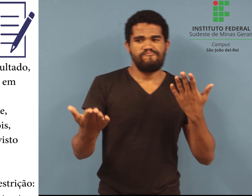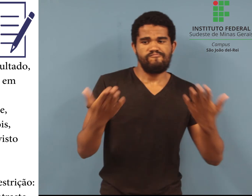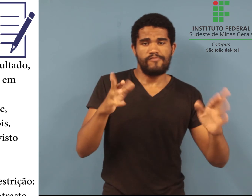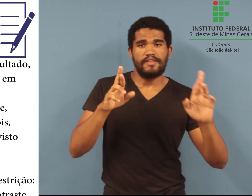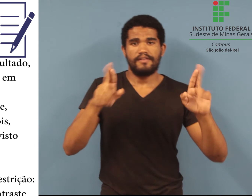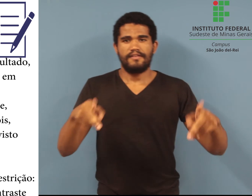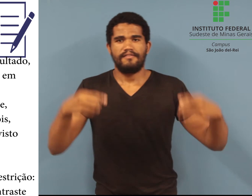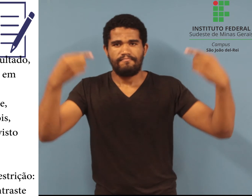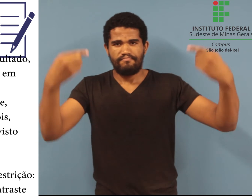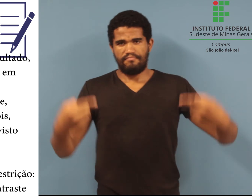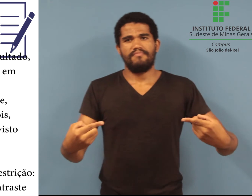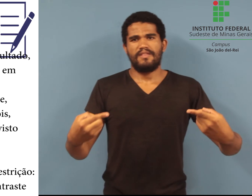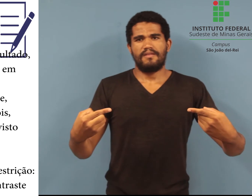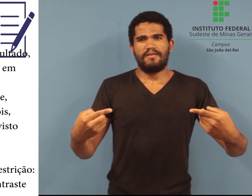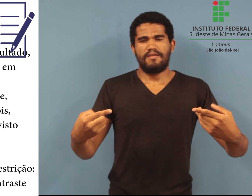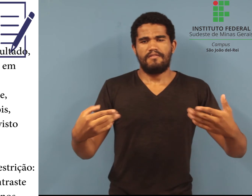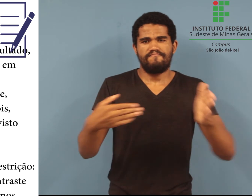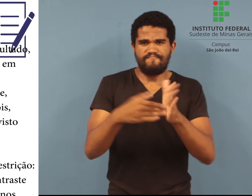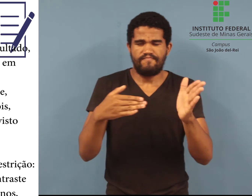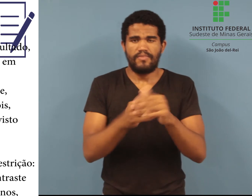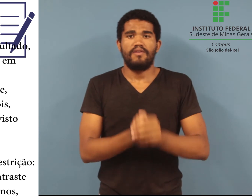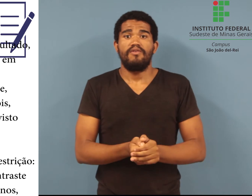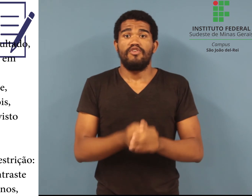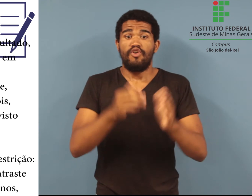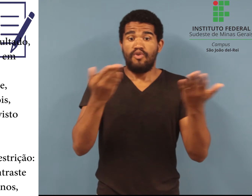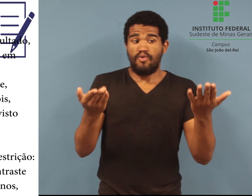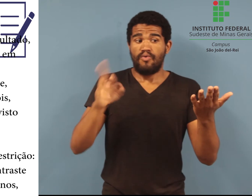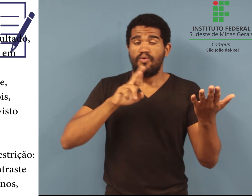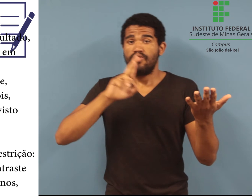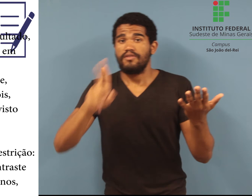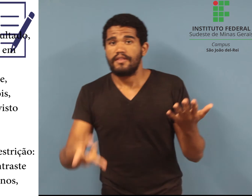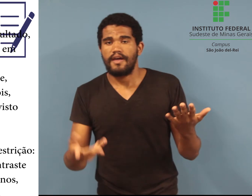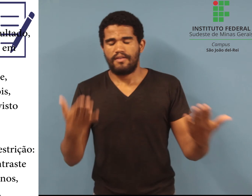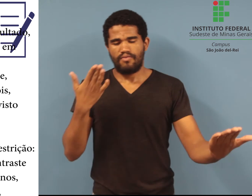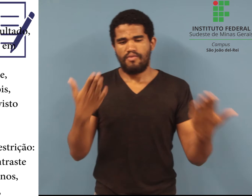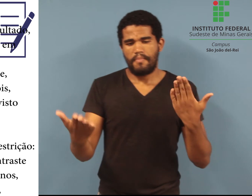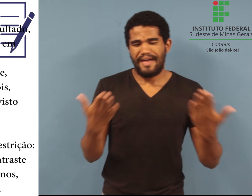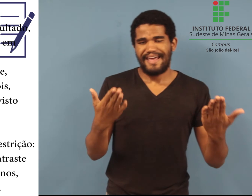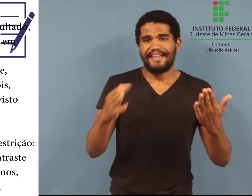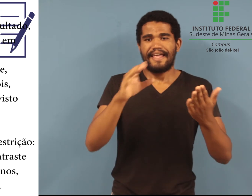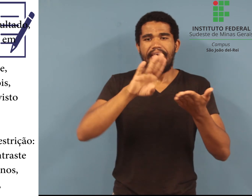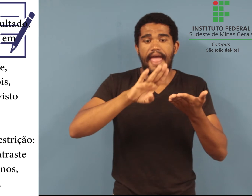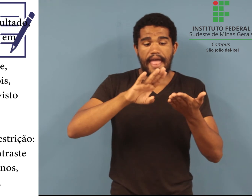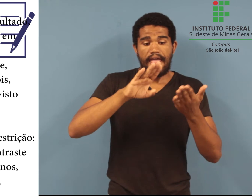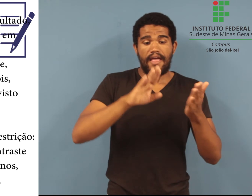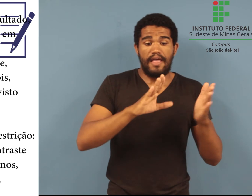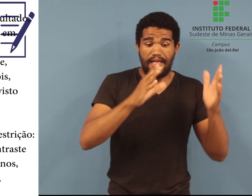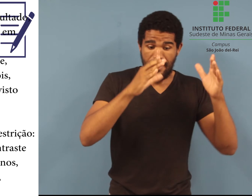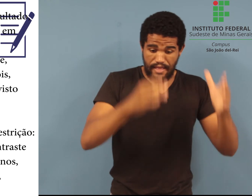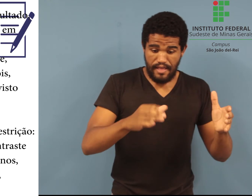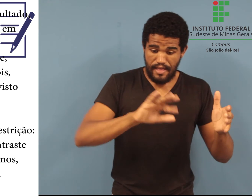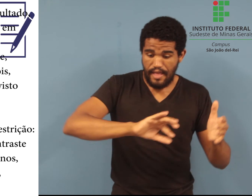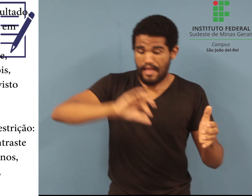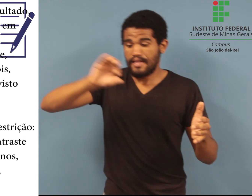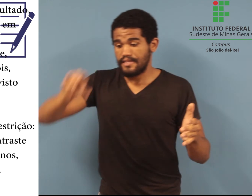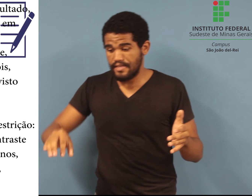oposição, restrição. Pelo contrário, em contraste com, salvo, exceto, menos,